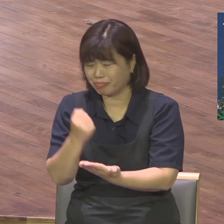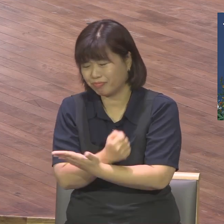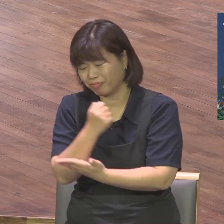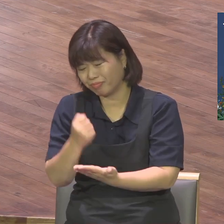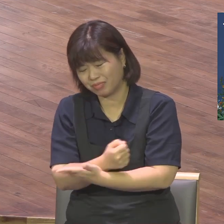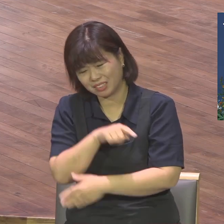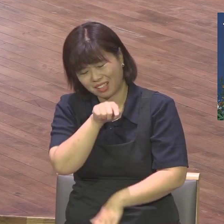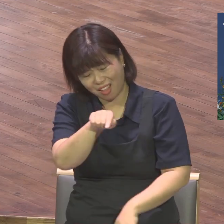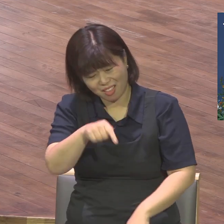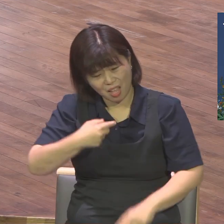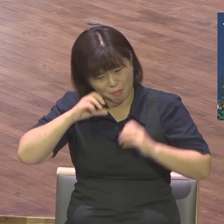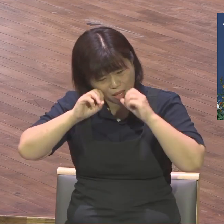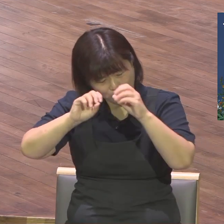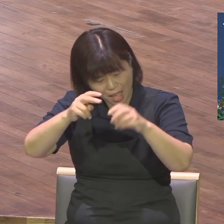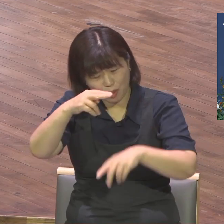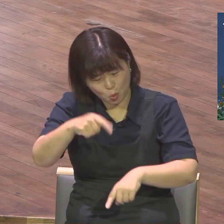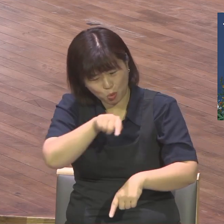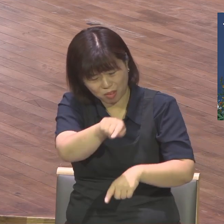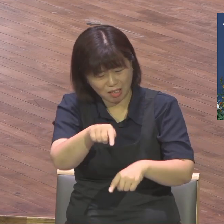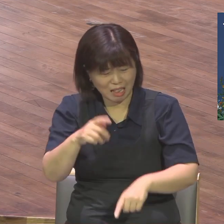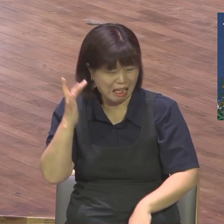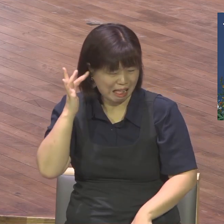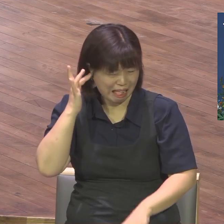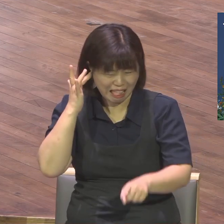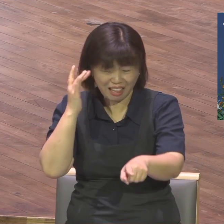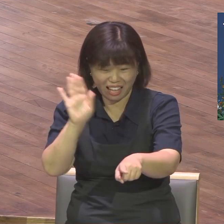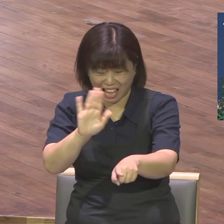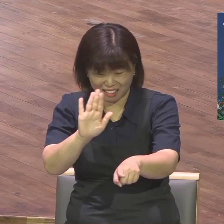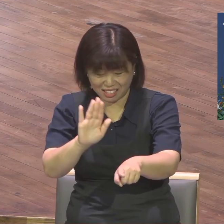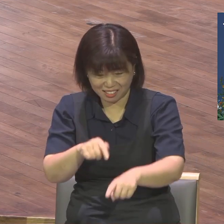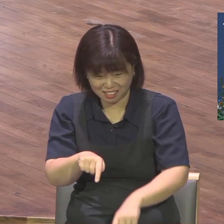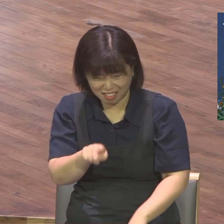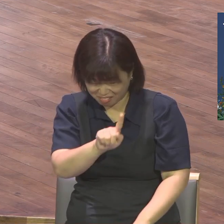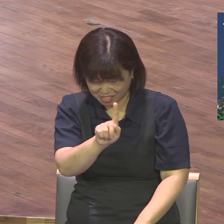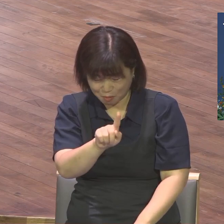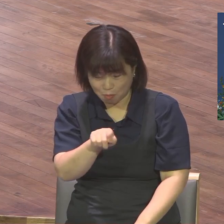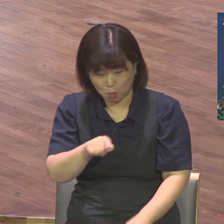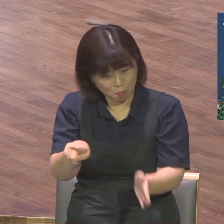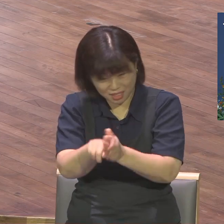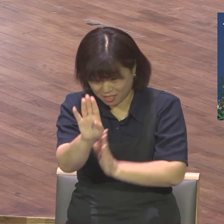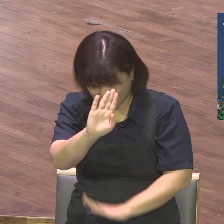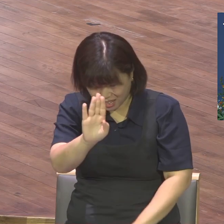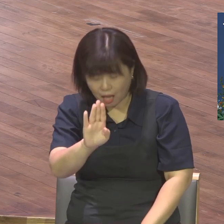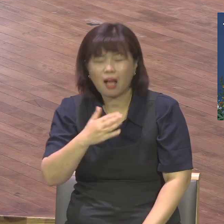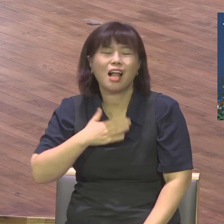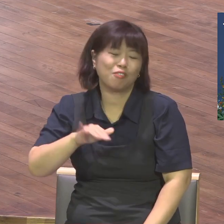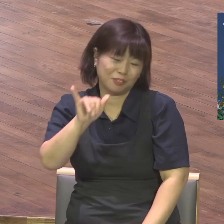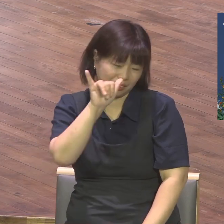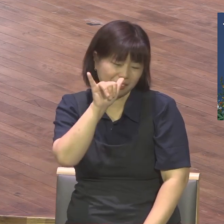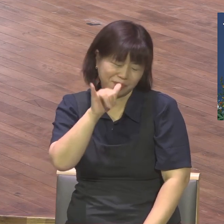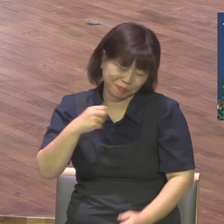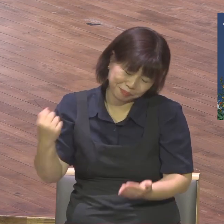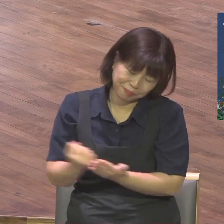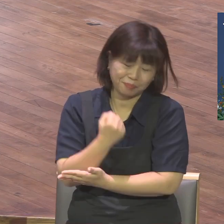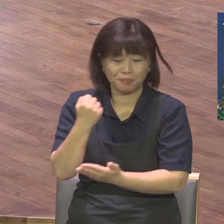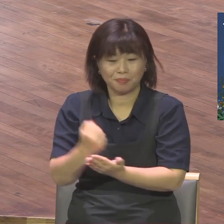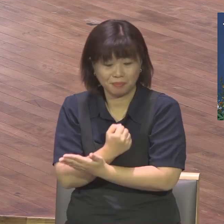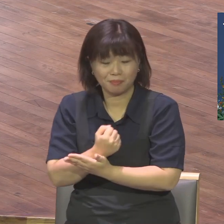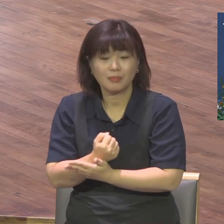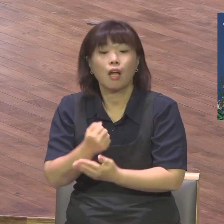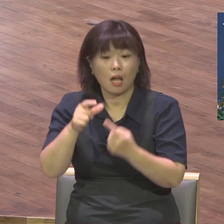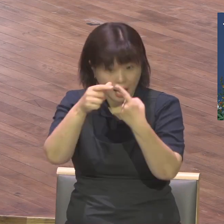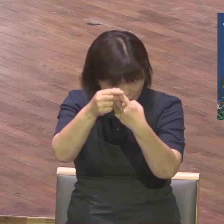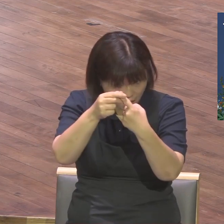희망의 메시지를 선포하고 있어요. 희망의 메시지. 성읍들은 황폐해지고 엄청난 재난 속에 마치